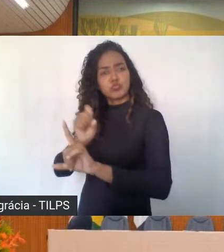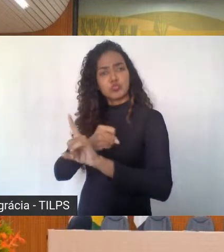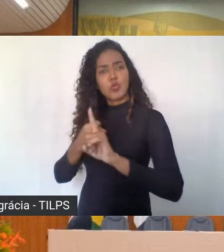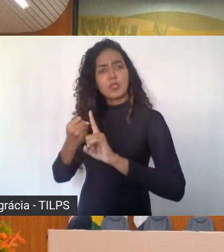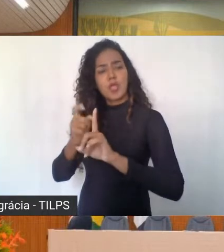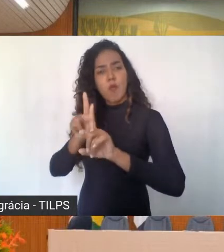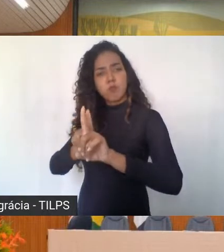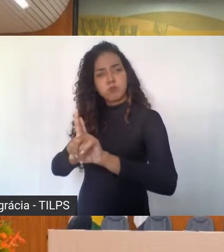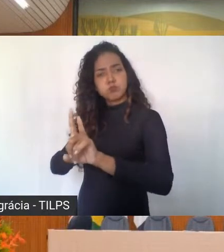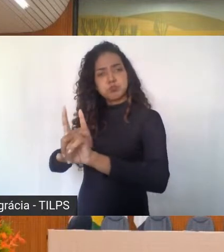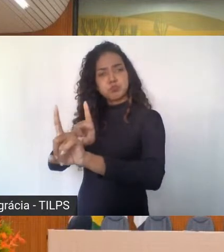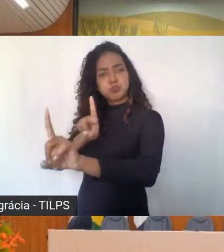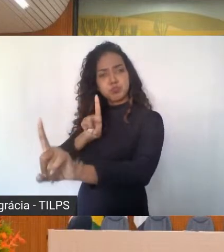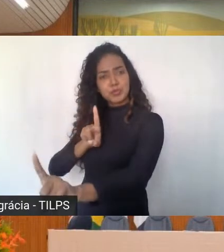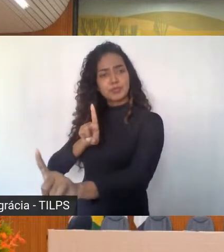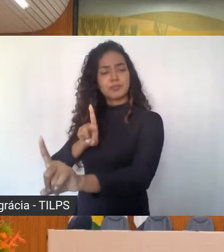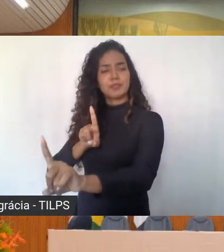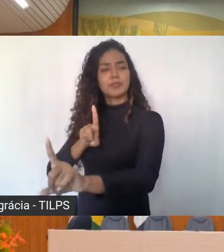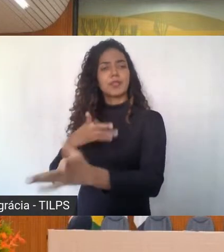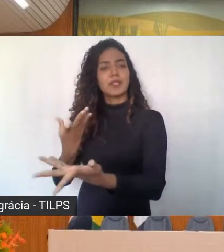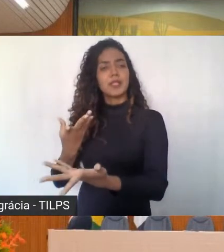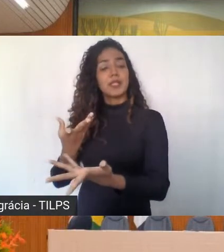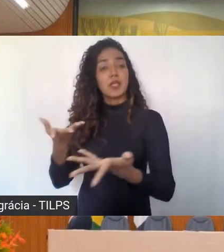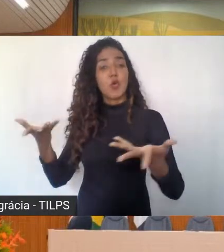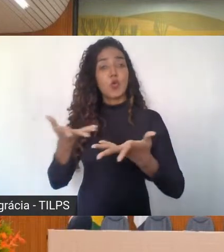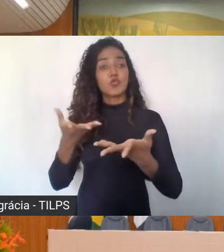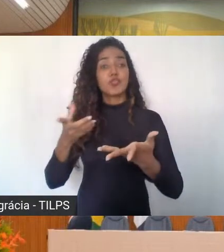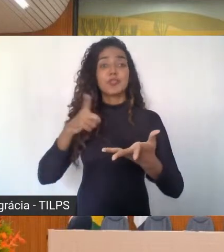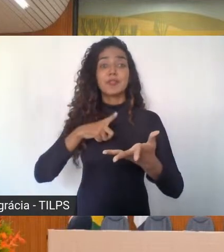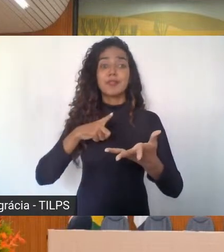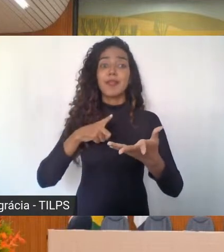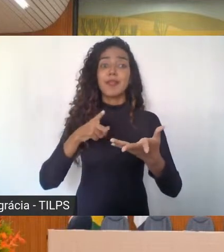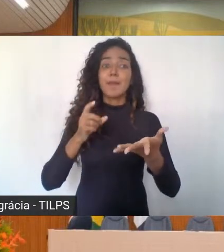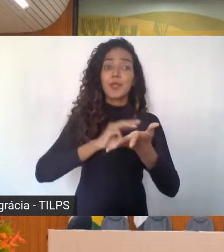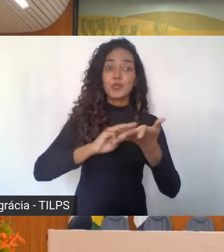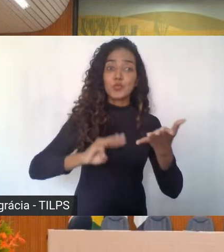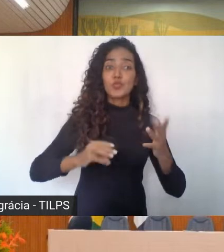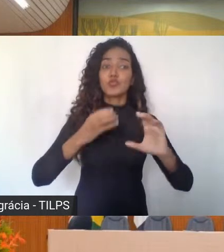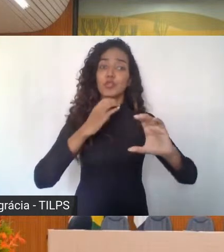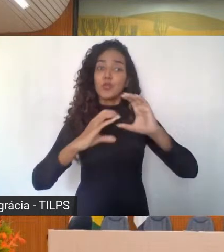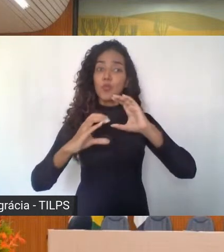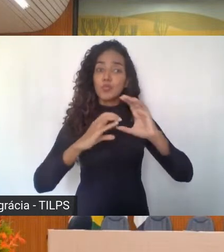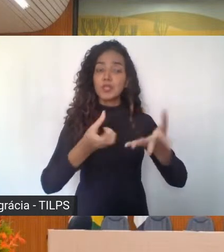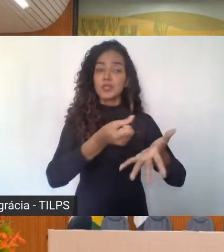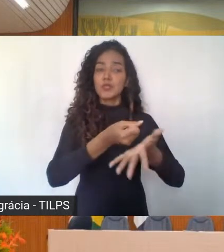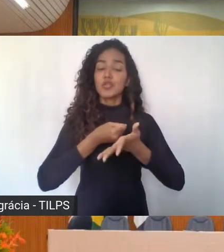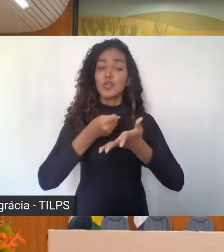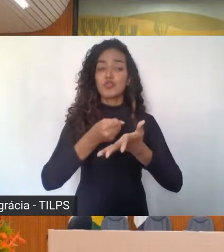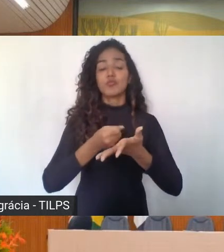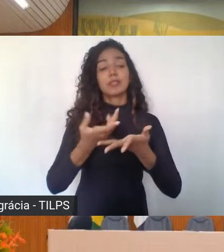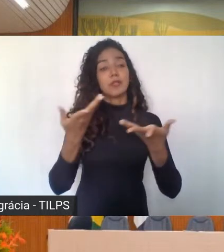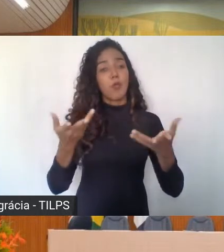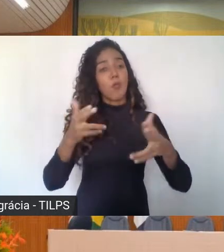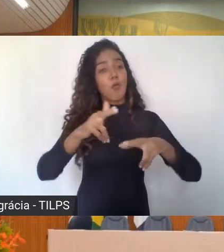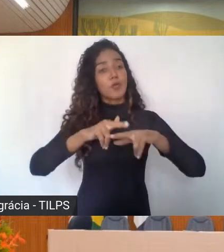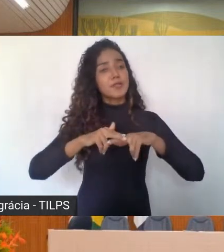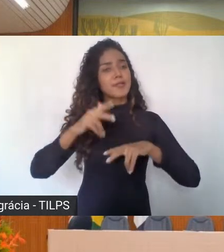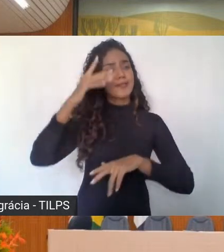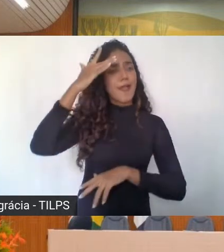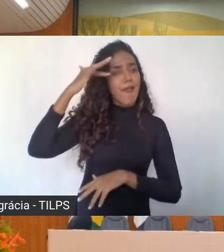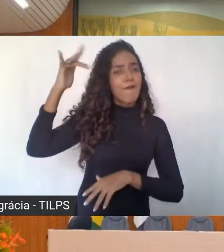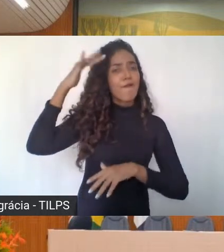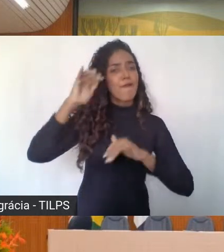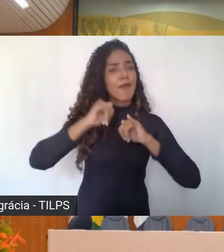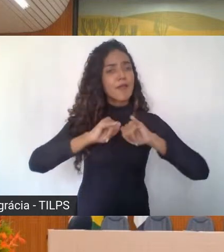favoráveis de comunicação, então eu trago essa reflexão para que a gente então possa